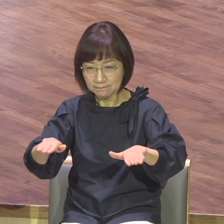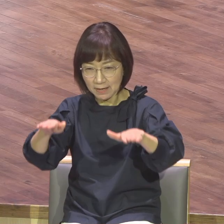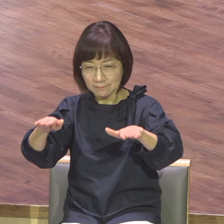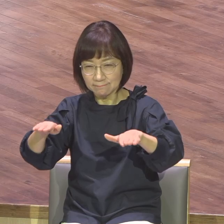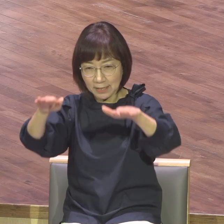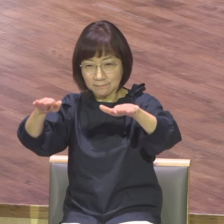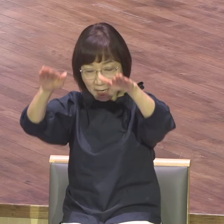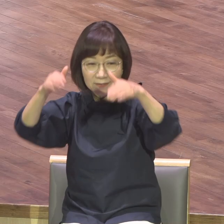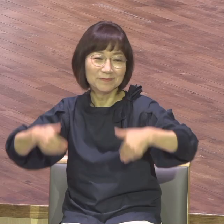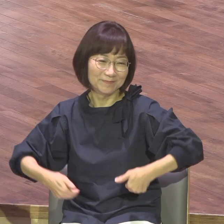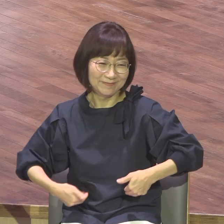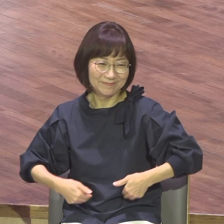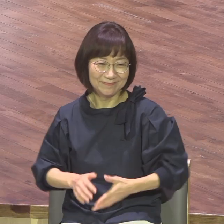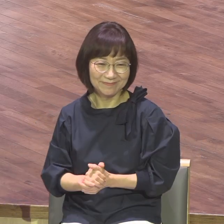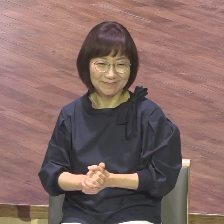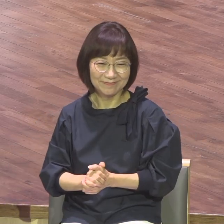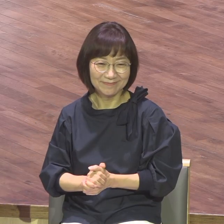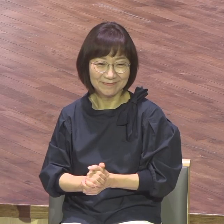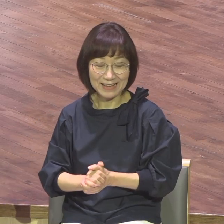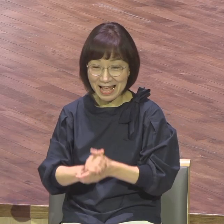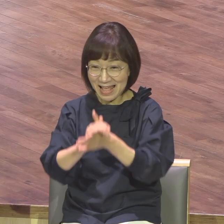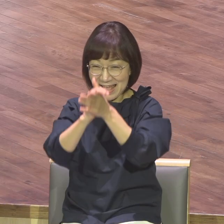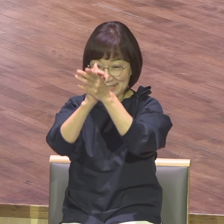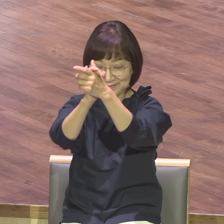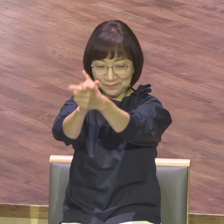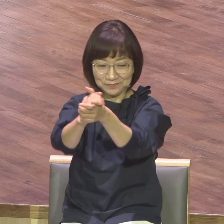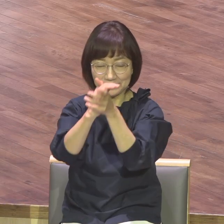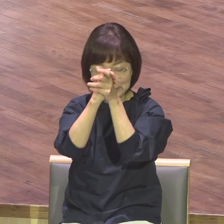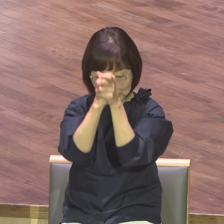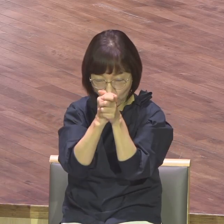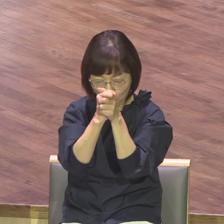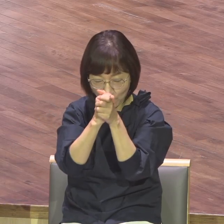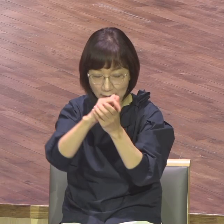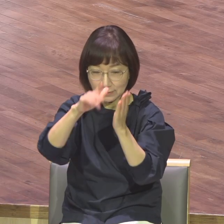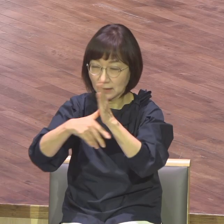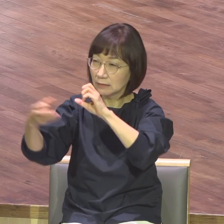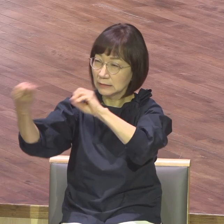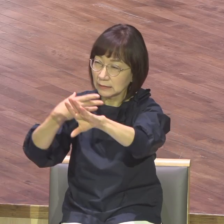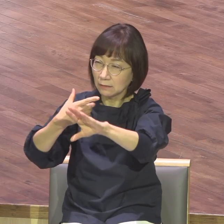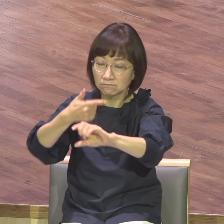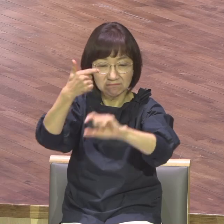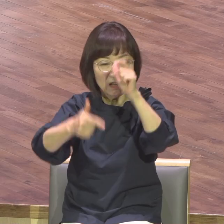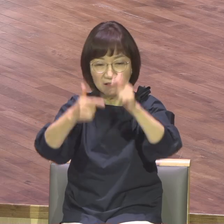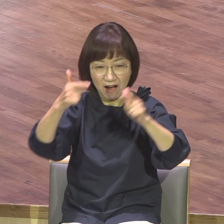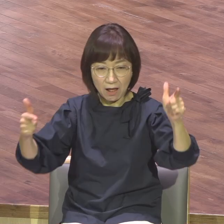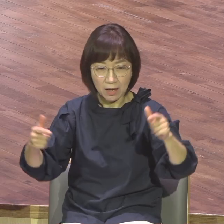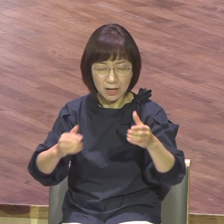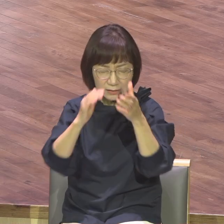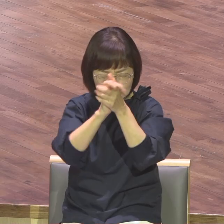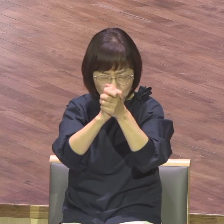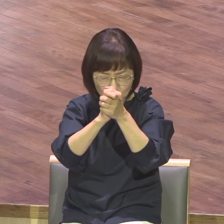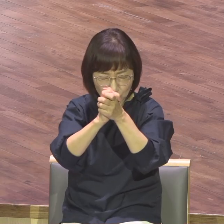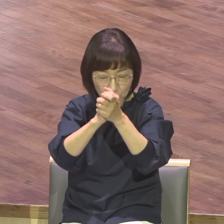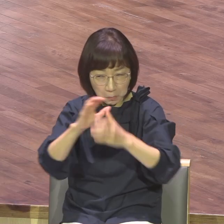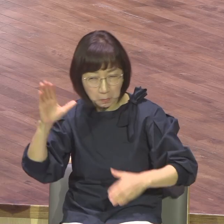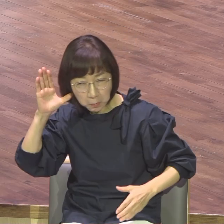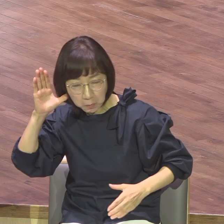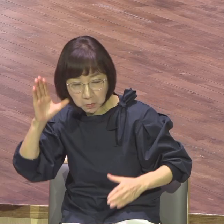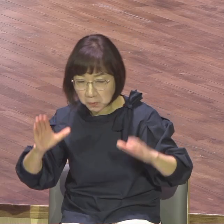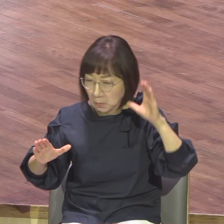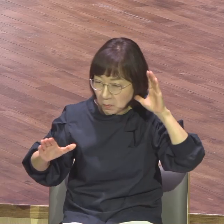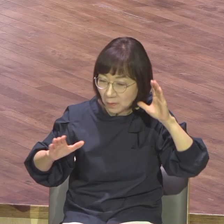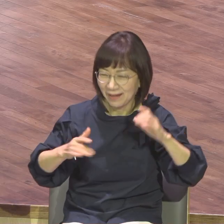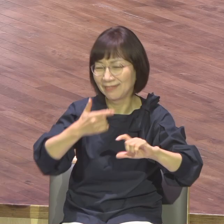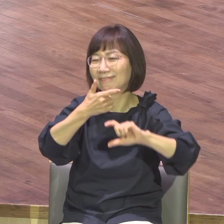아니에요. 기도한다고 다 응답받는 수준이 같지 않아요? 다 달라요. 기도 내용도 다르지만은 다